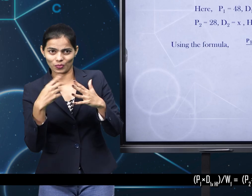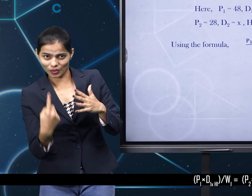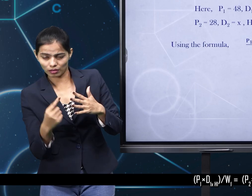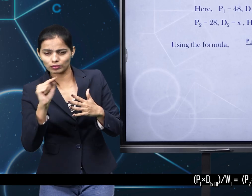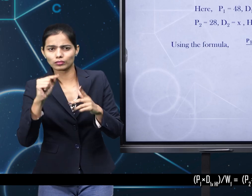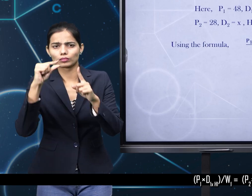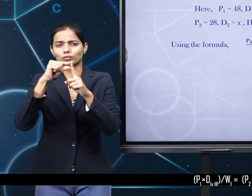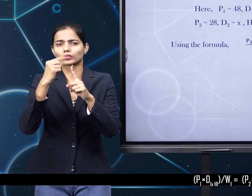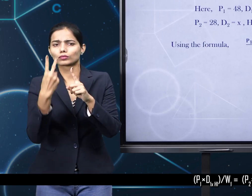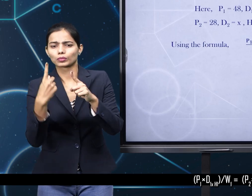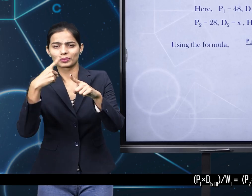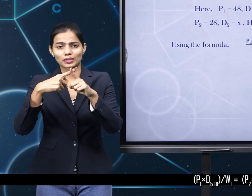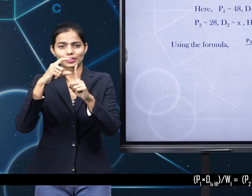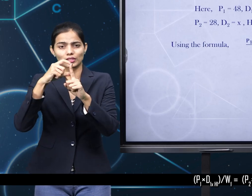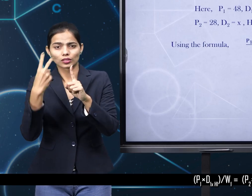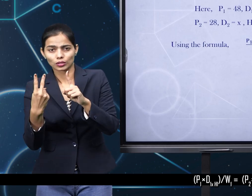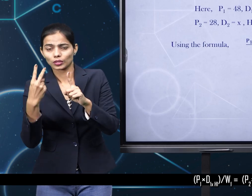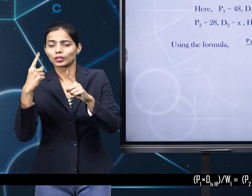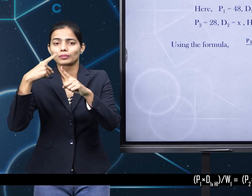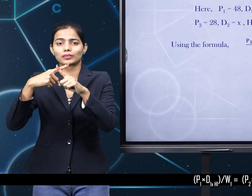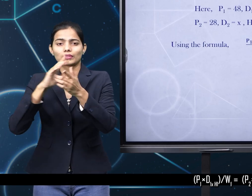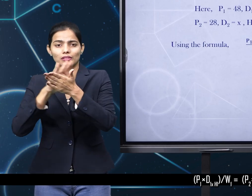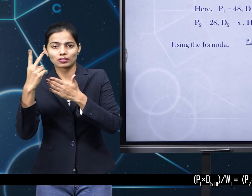भागिले W2.